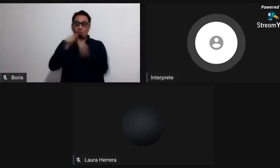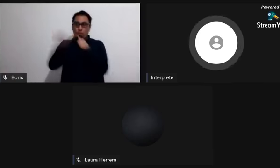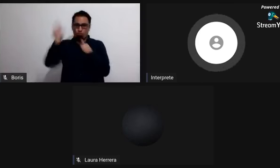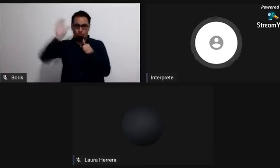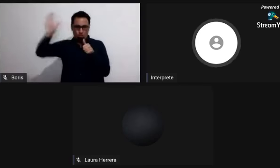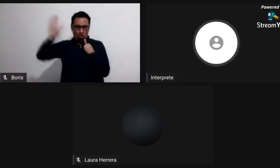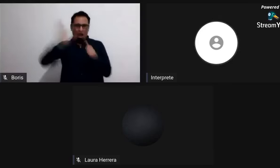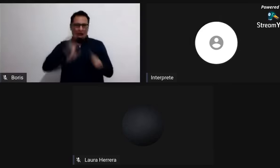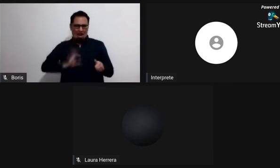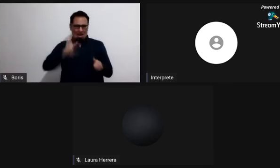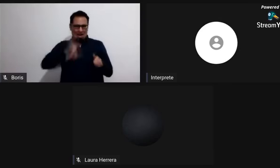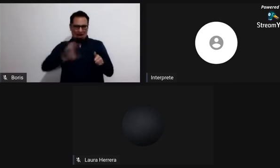1848,